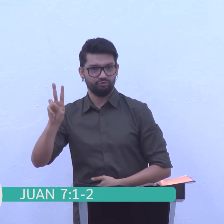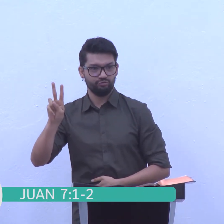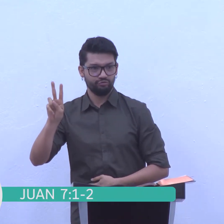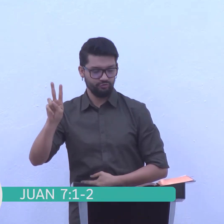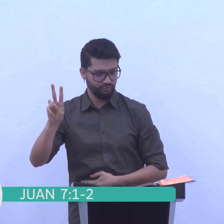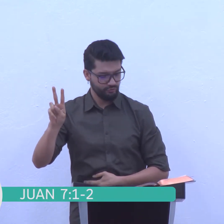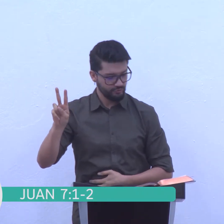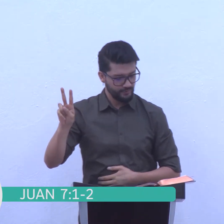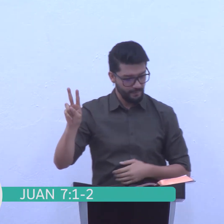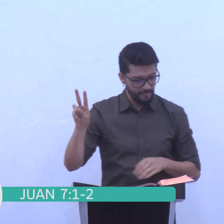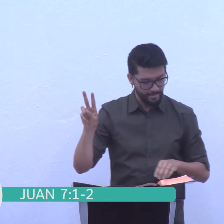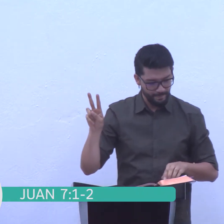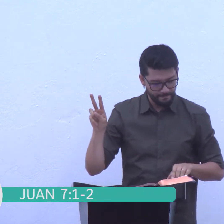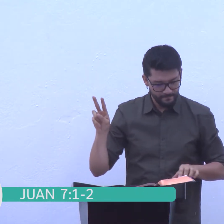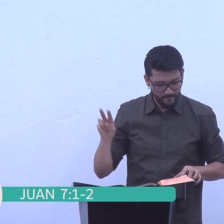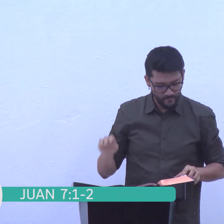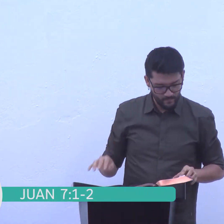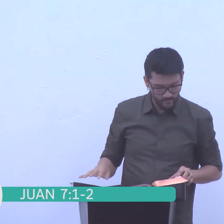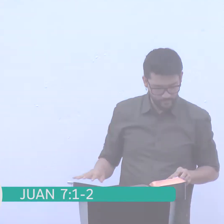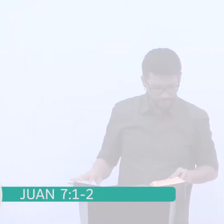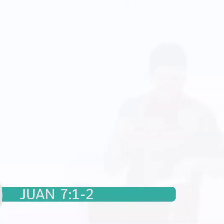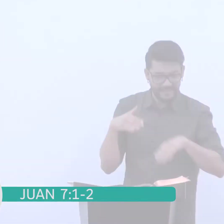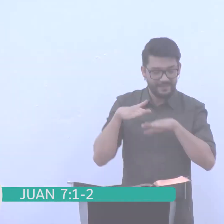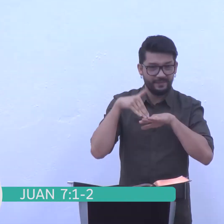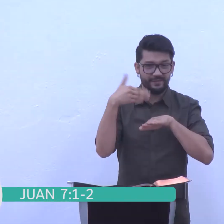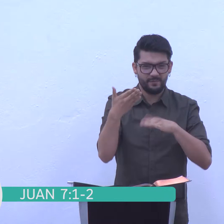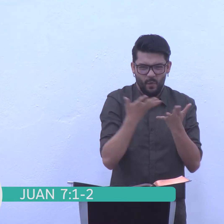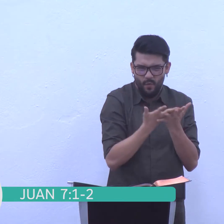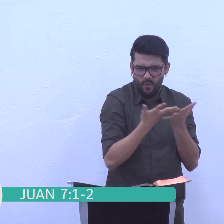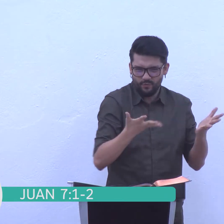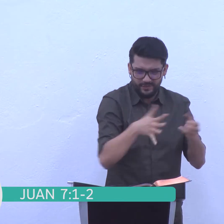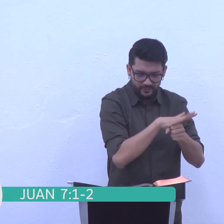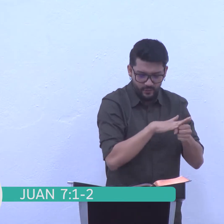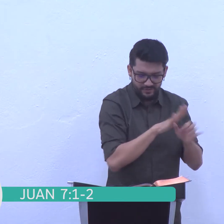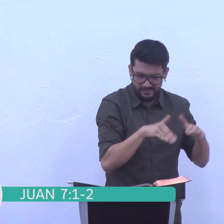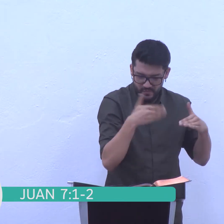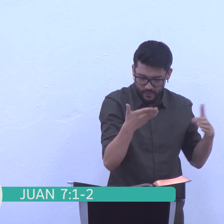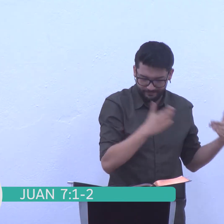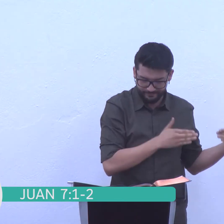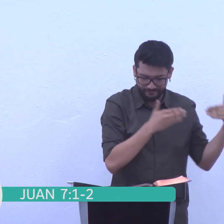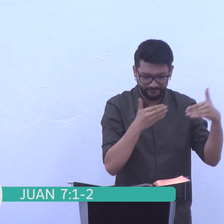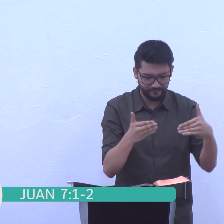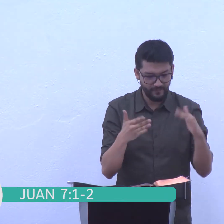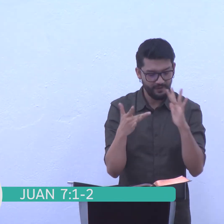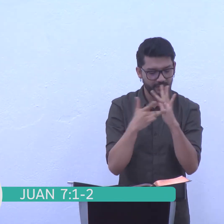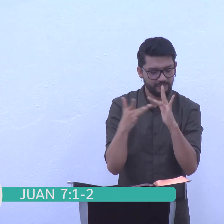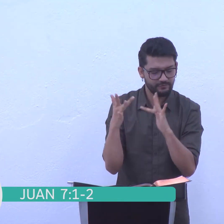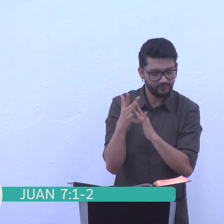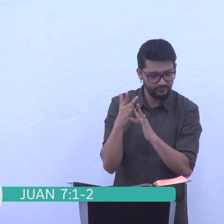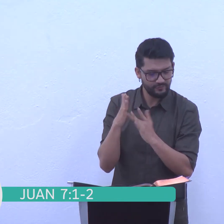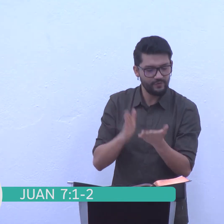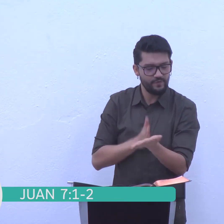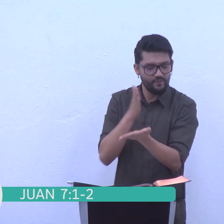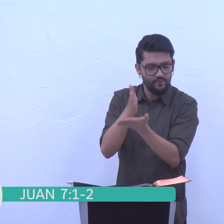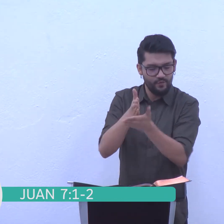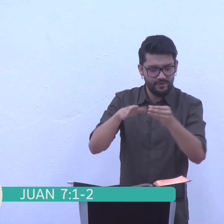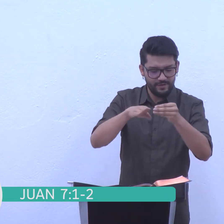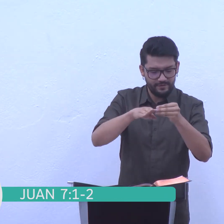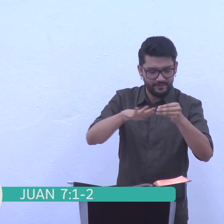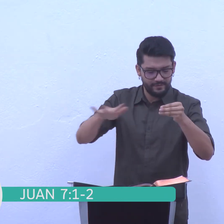versículos 1 y 2. Dice ahí: Después de estas cosas, andaba